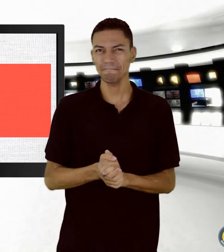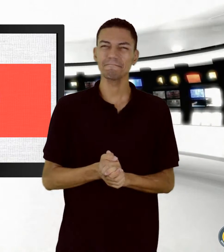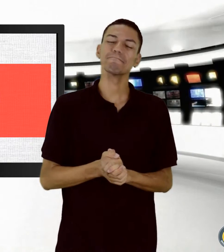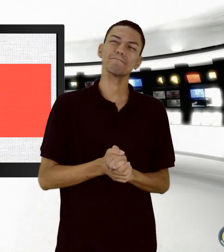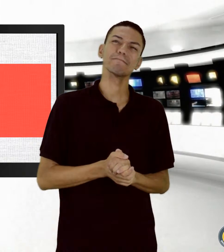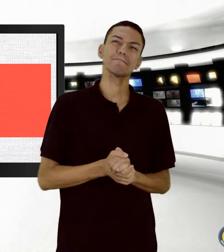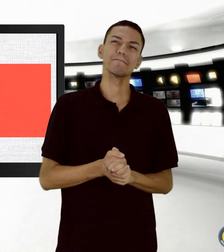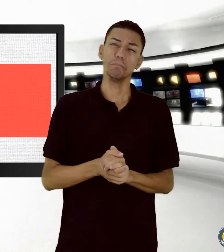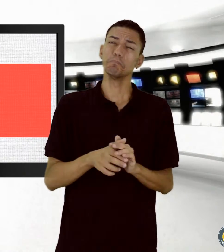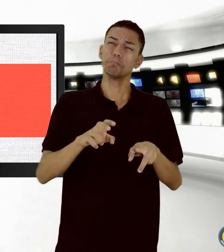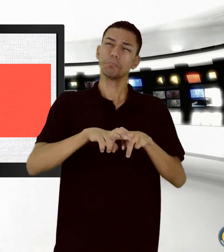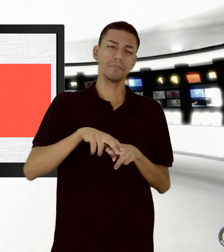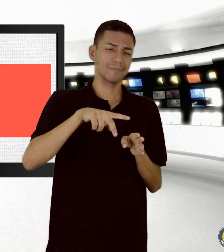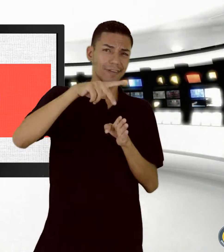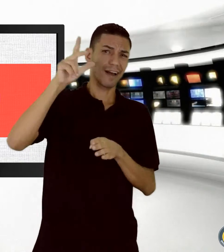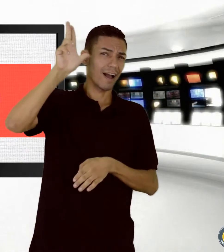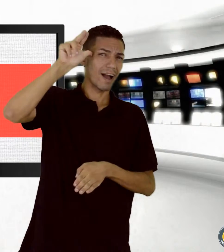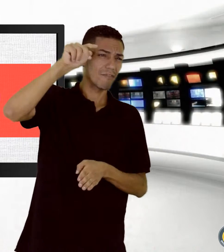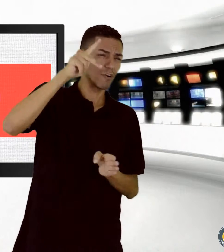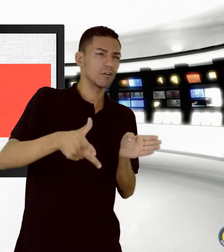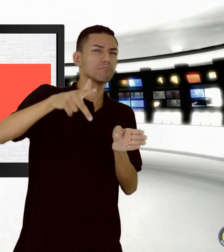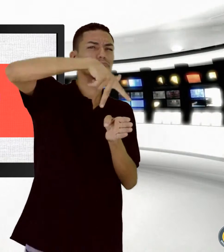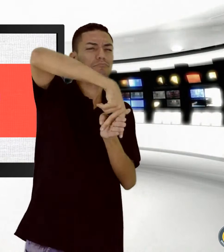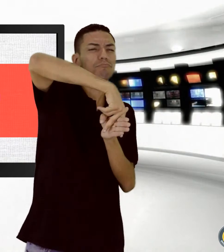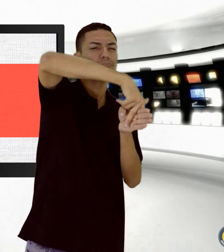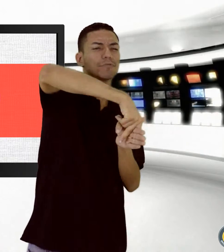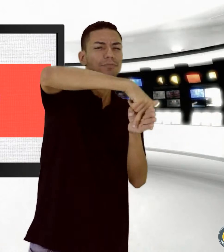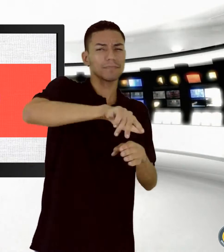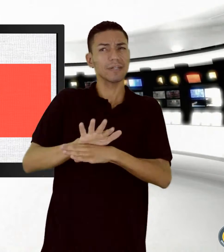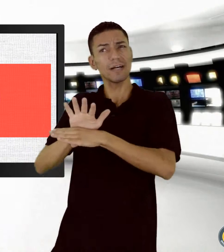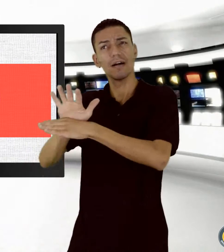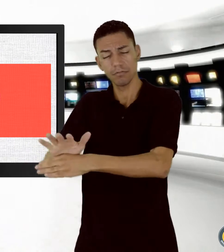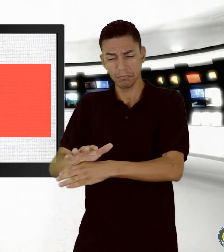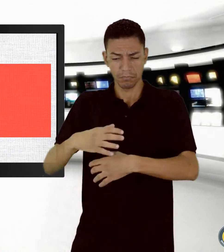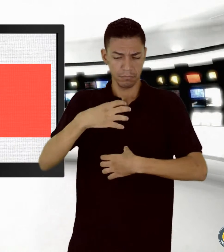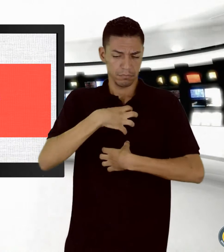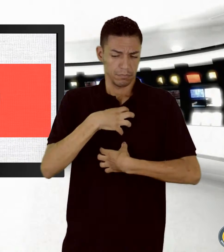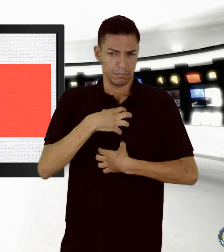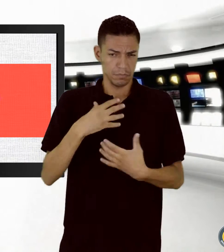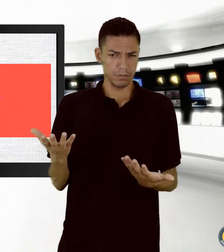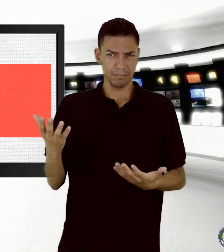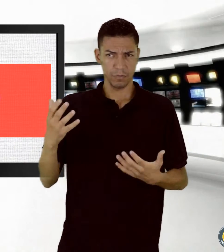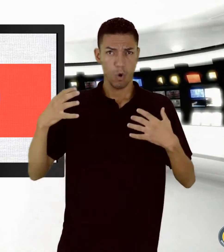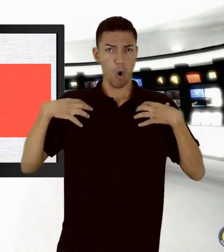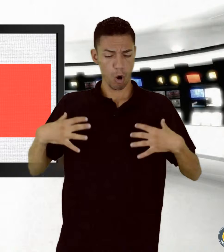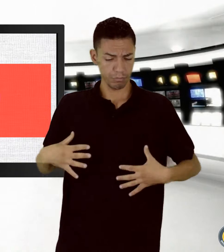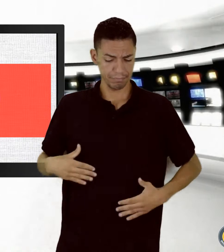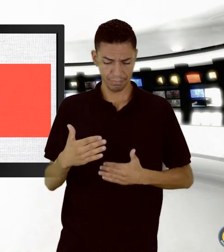Nesse sentido, o cavalo é o agente promotor de ganhos físicos e psíquicos. Esta atividade exige a participação do corpo